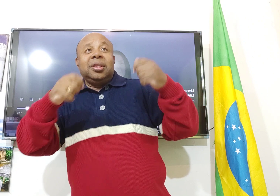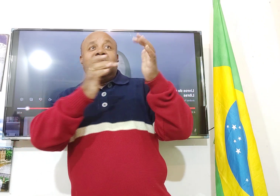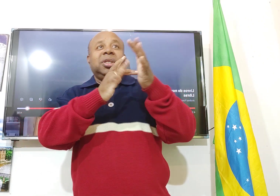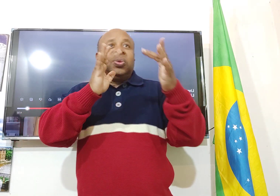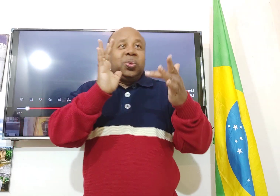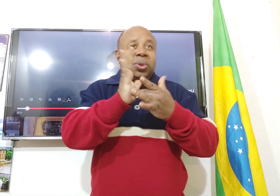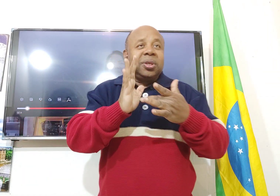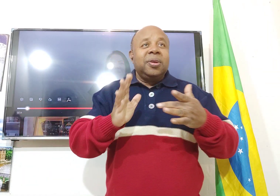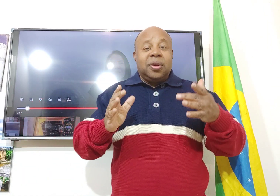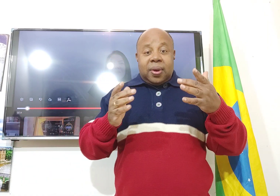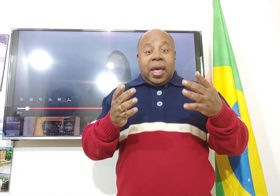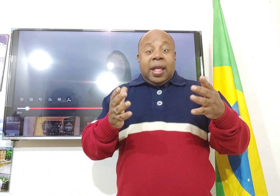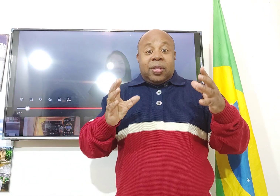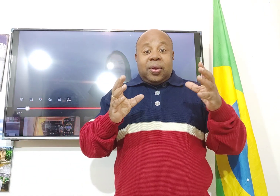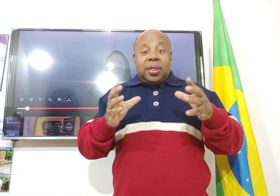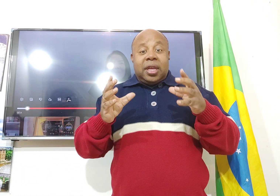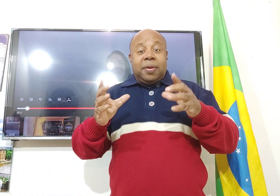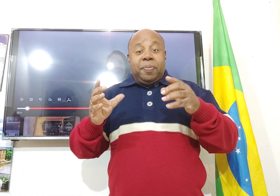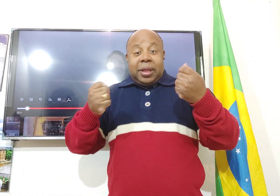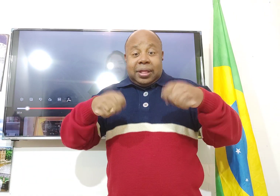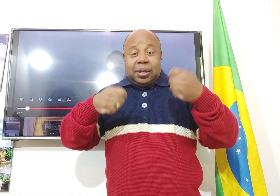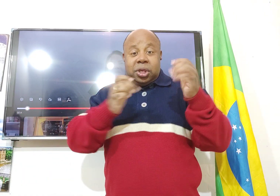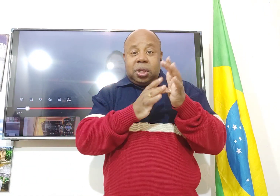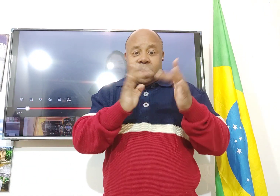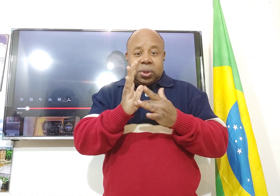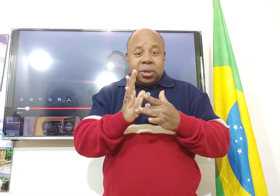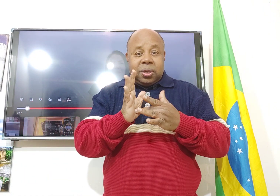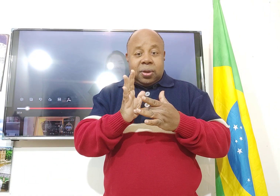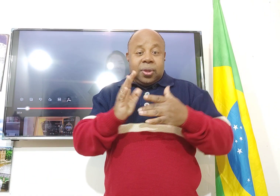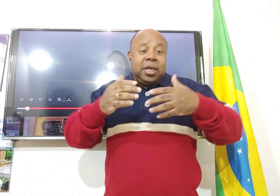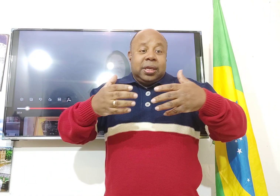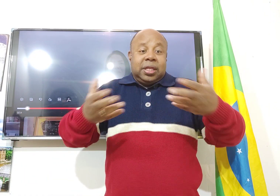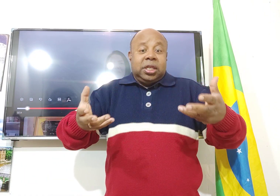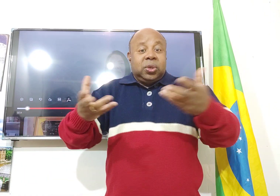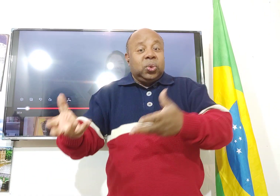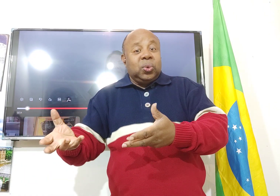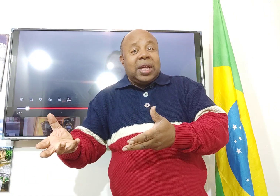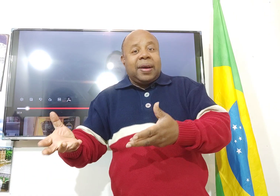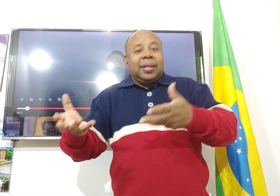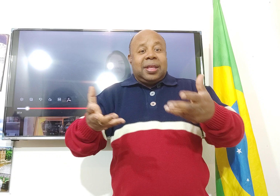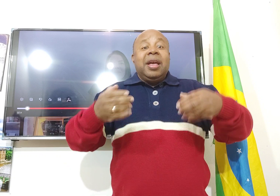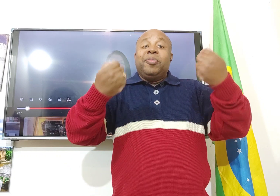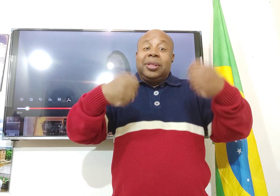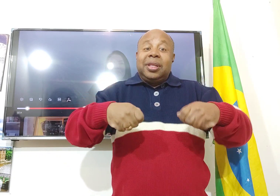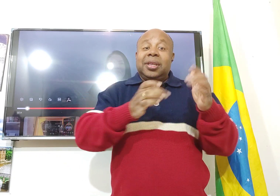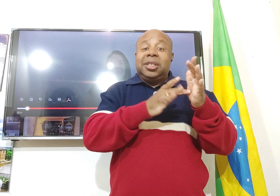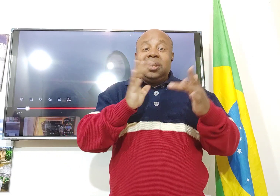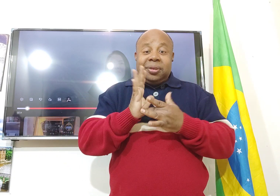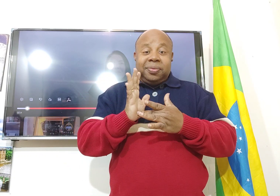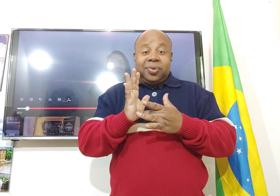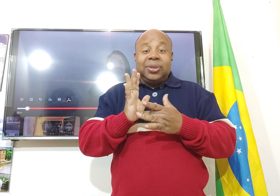de Jesus. Então, tudo isso aqui, precisa de Jesus. Ou seja, sem Jesus não dá, quer dizer, precisa de